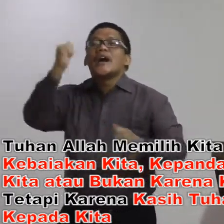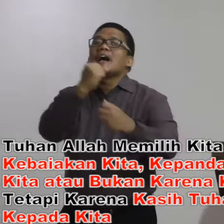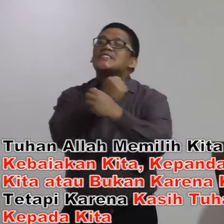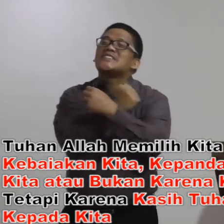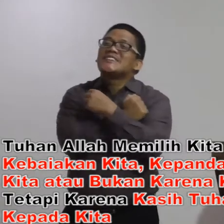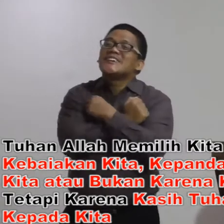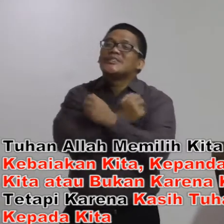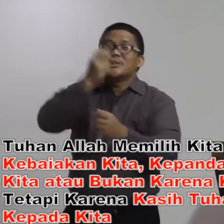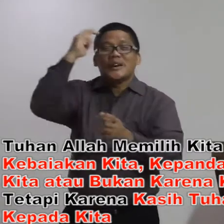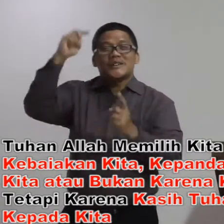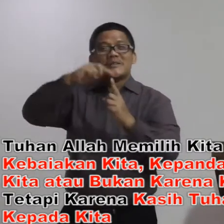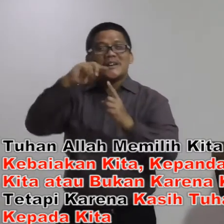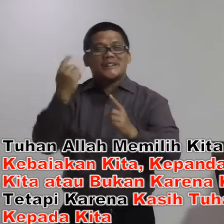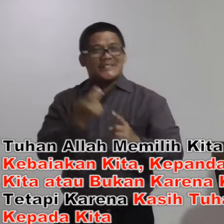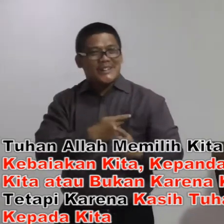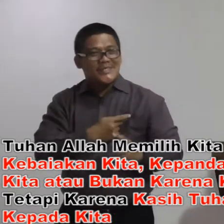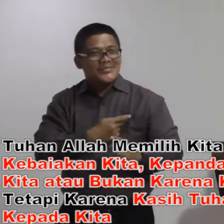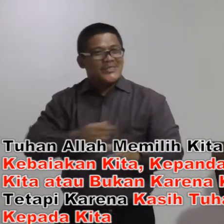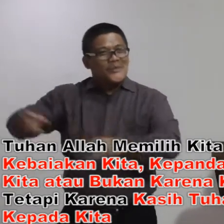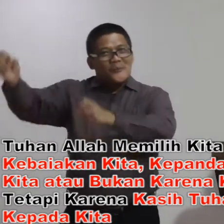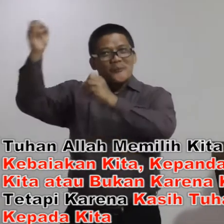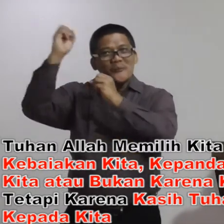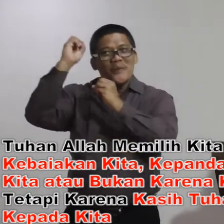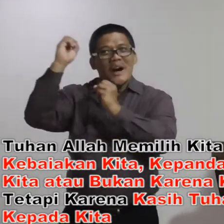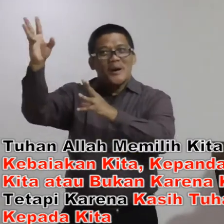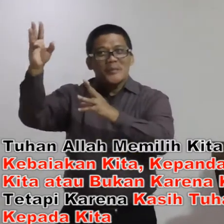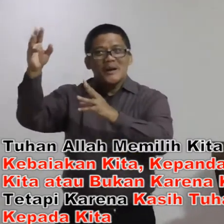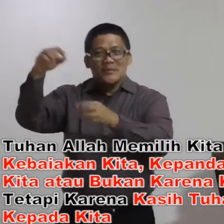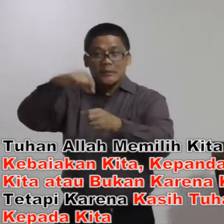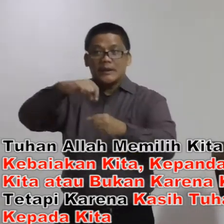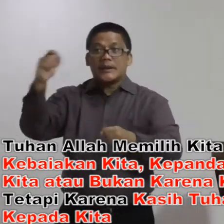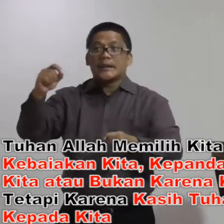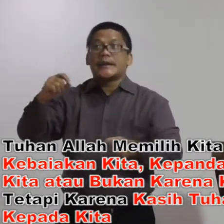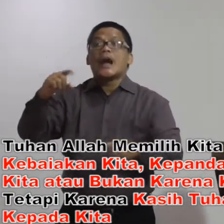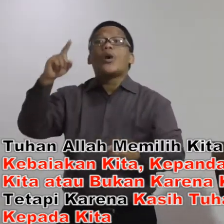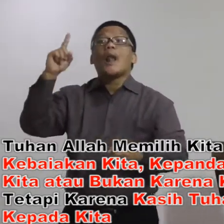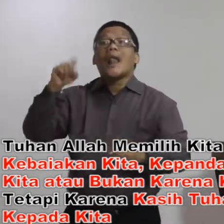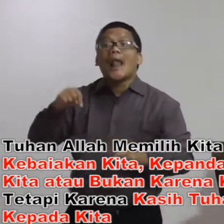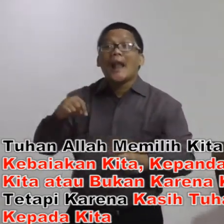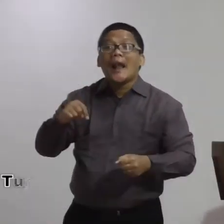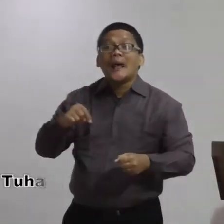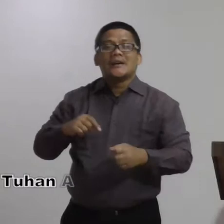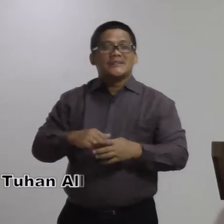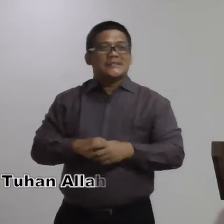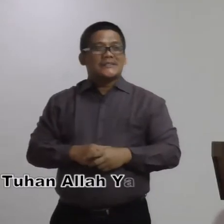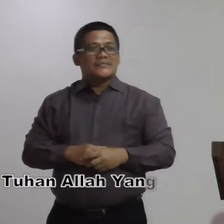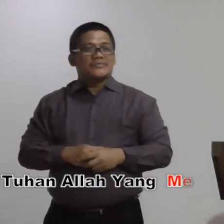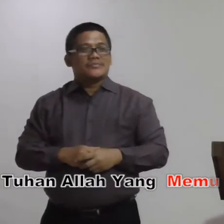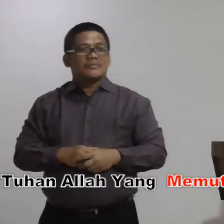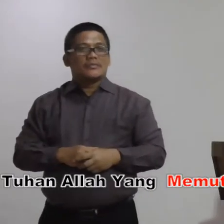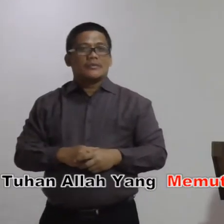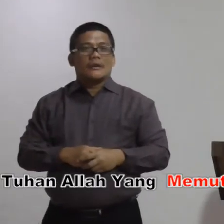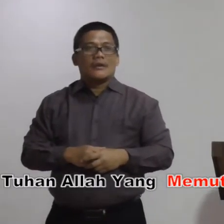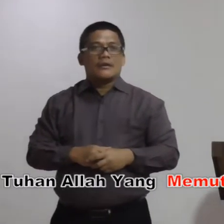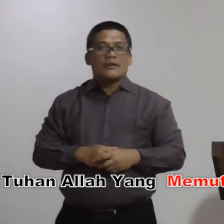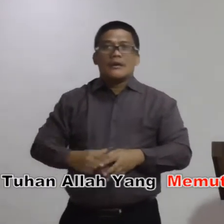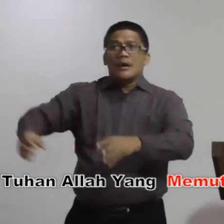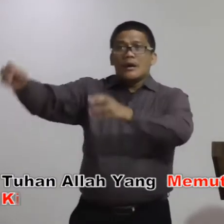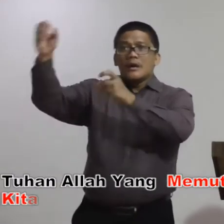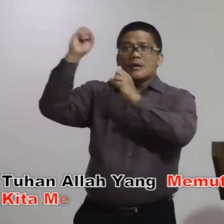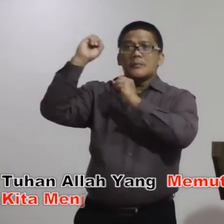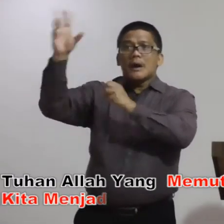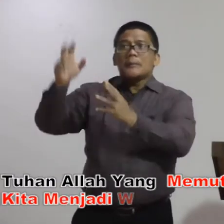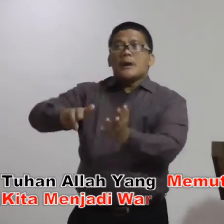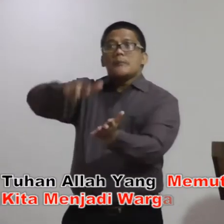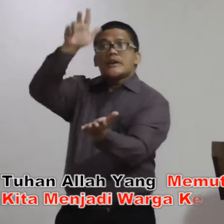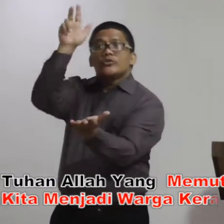jadi Bapa telah memilih kita sejak di kekekalan. Berikutnya, Peranan Bapak, Bapak menentukan